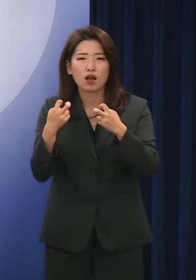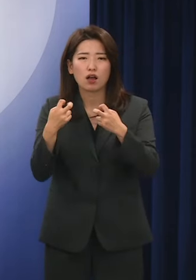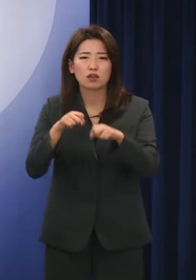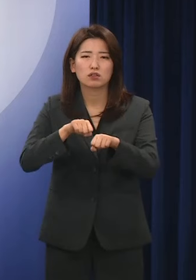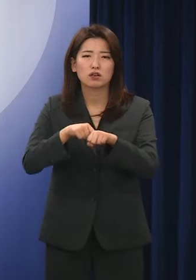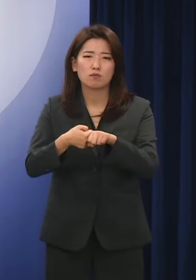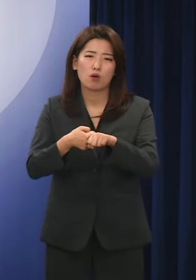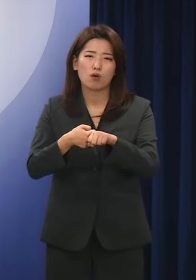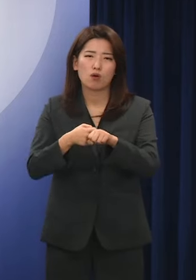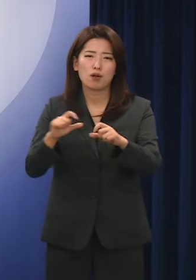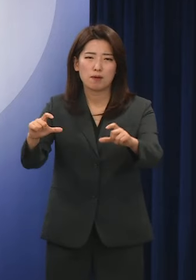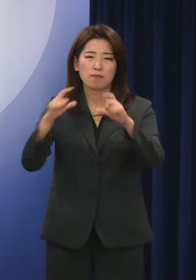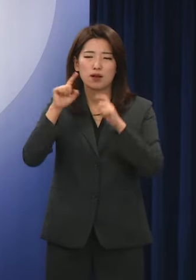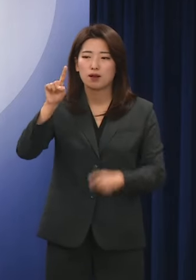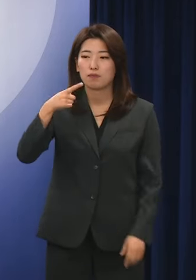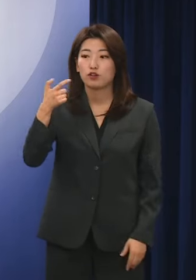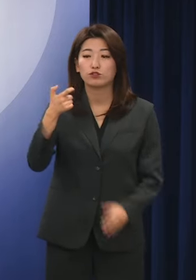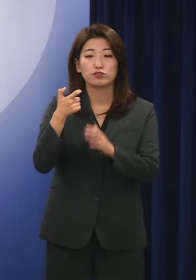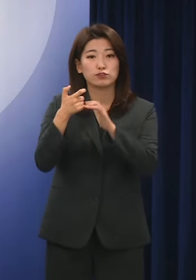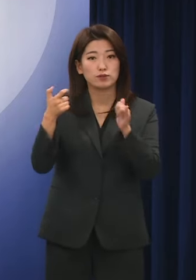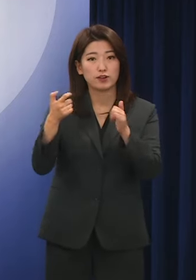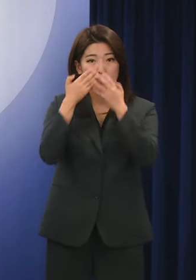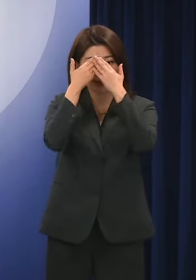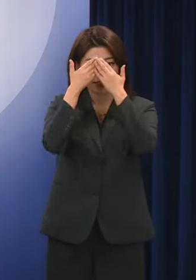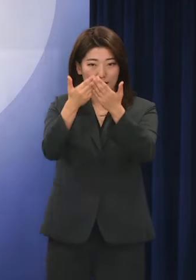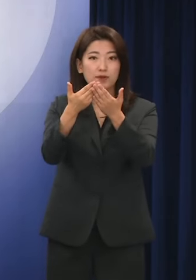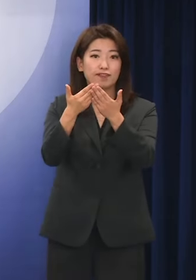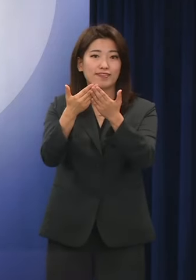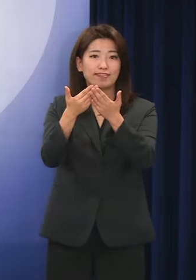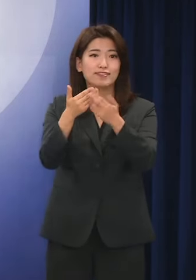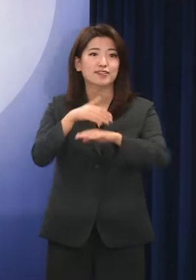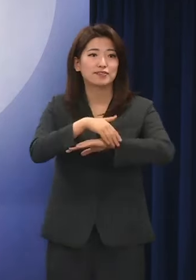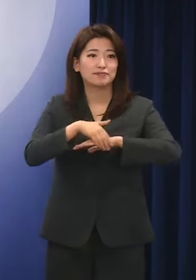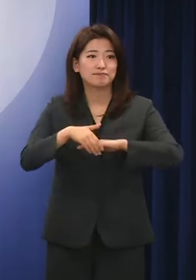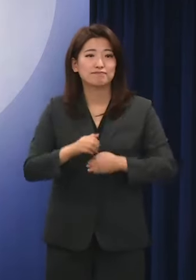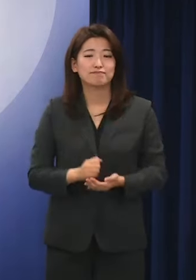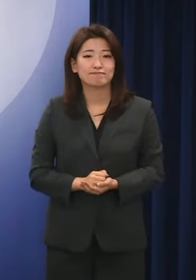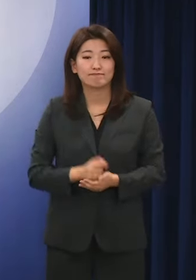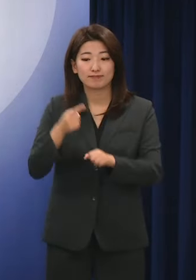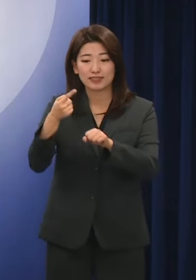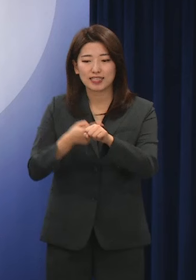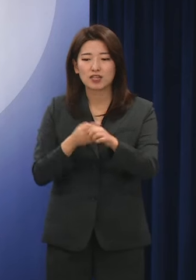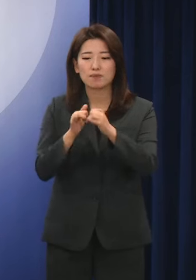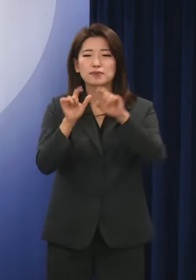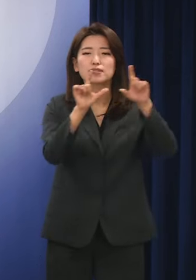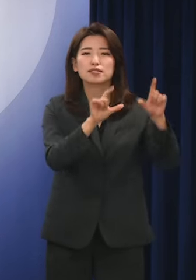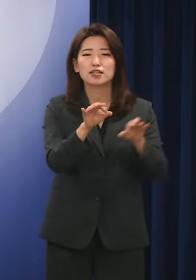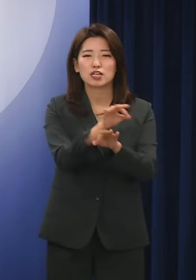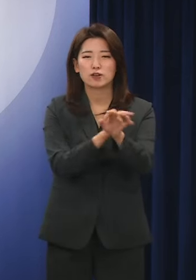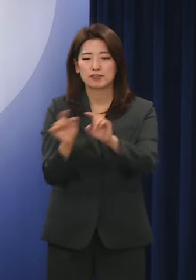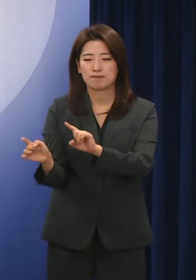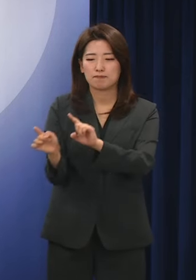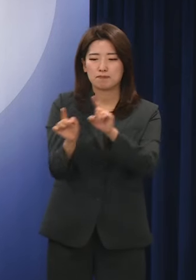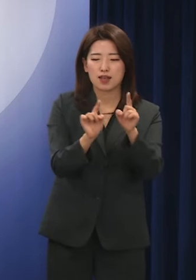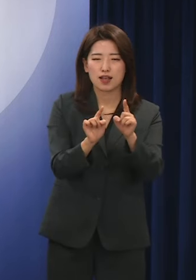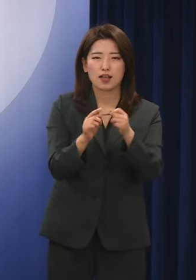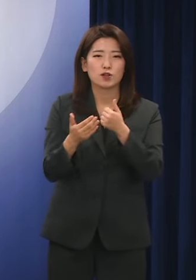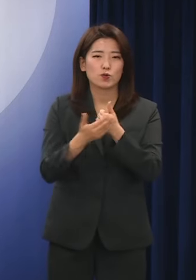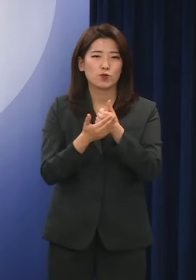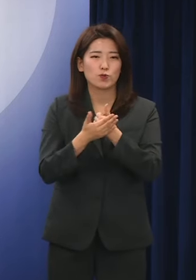종사자 160명을 사면 대상에 포함하여 활력 있는 민생경제를 위한 발판을